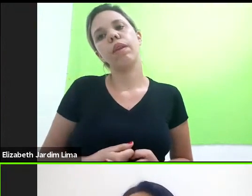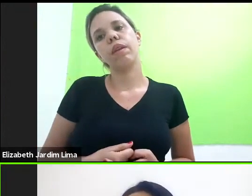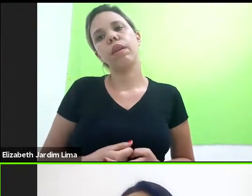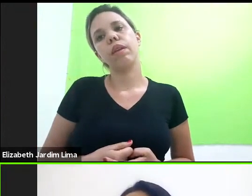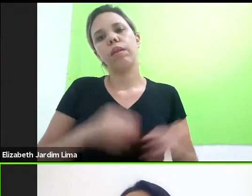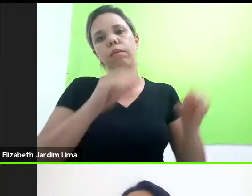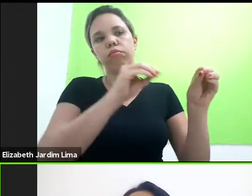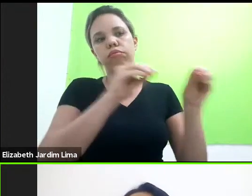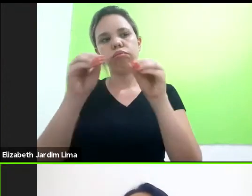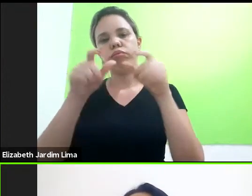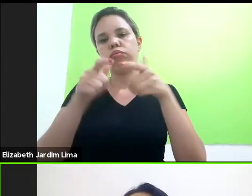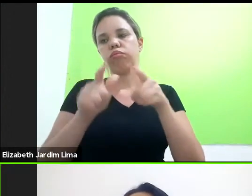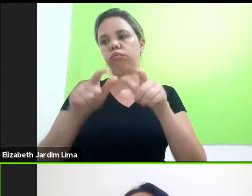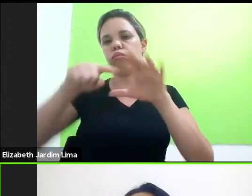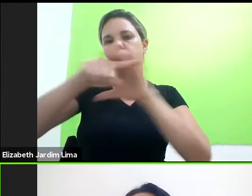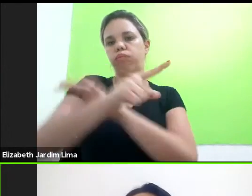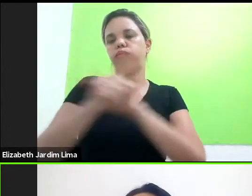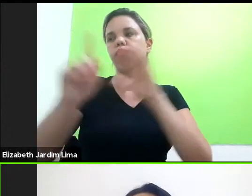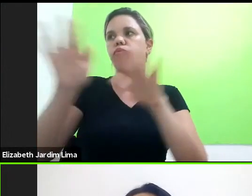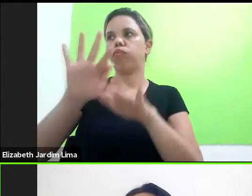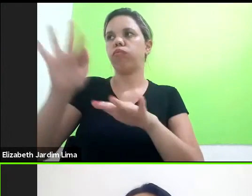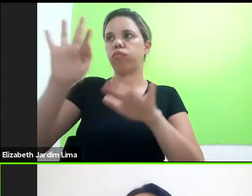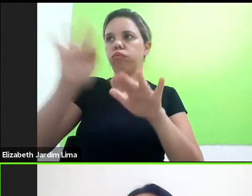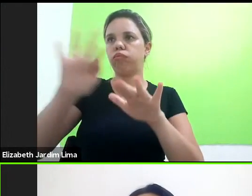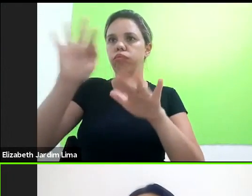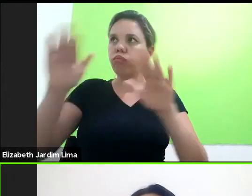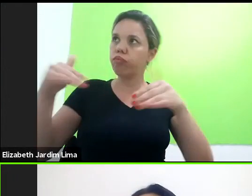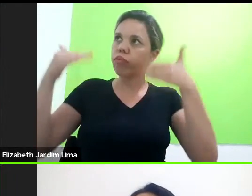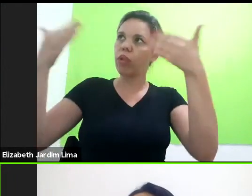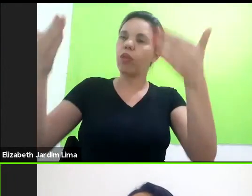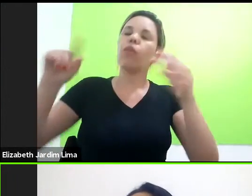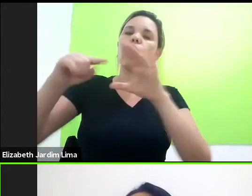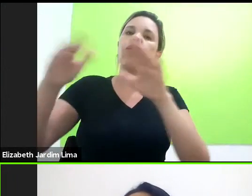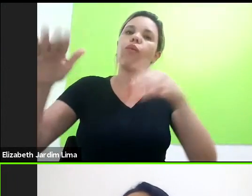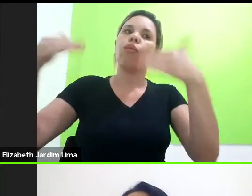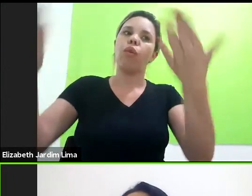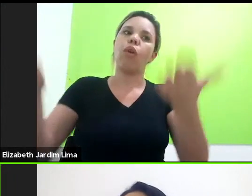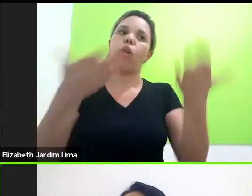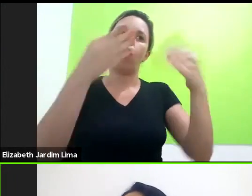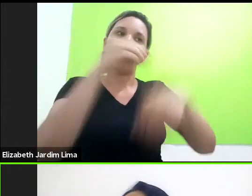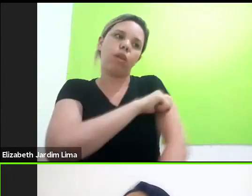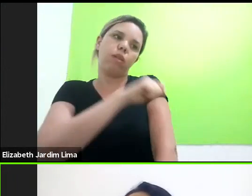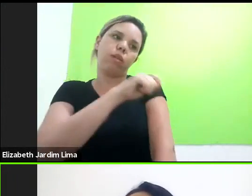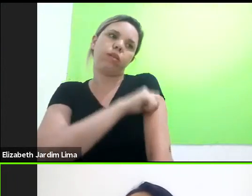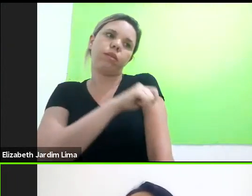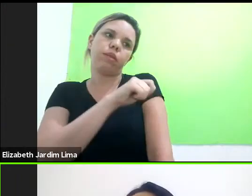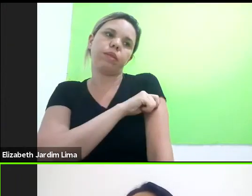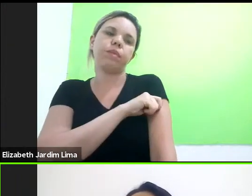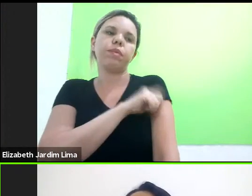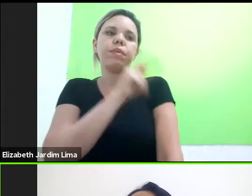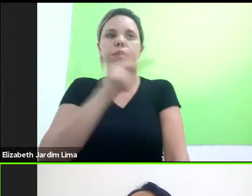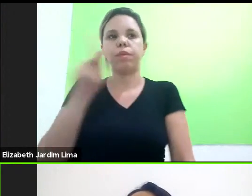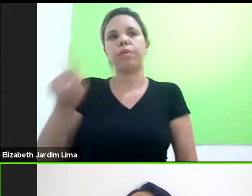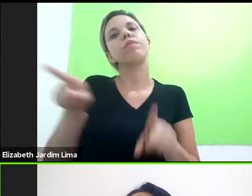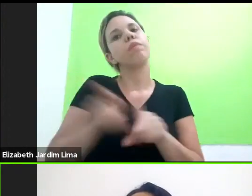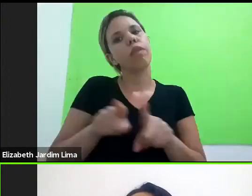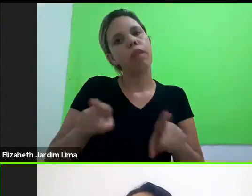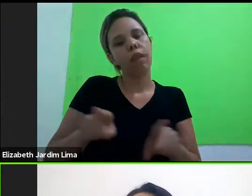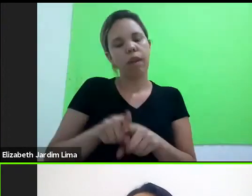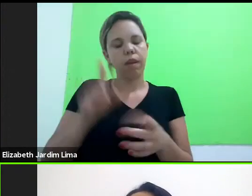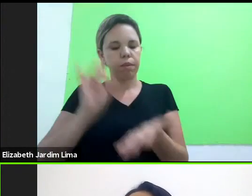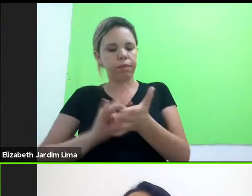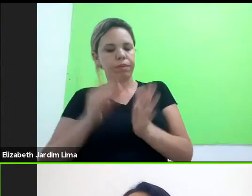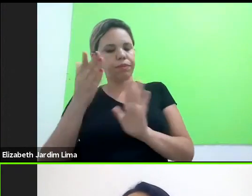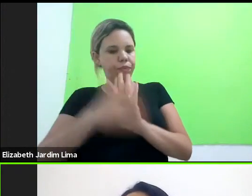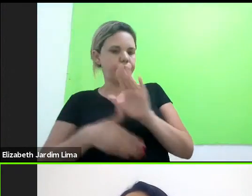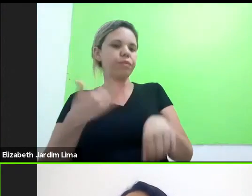muros das universidades, é você levar os alunos, os discentes e os docentes também para uma realidade mais